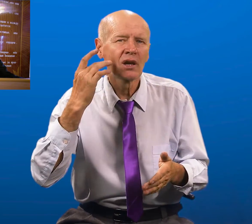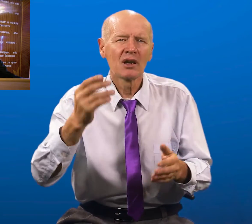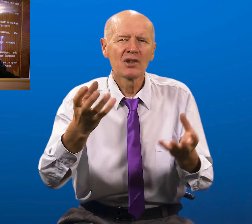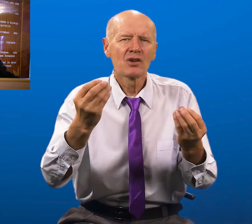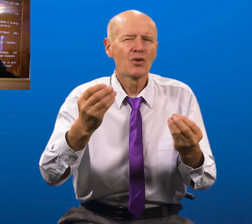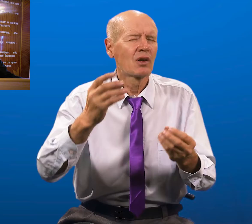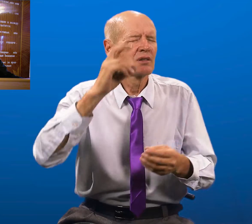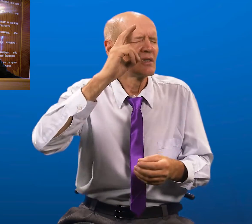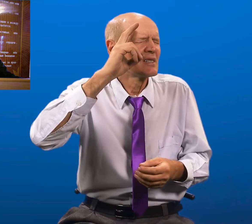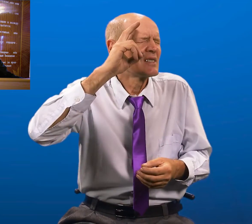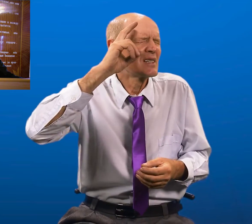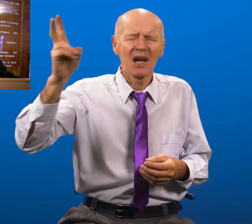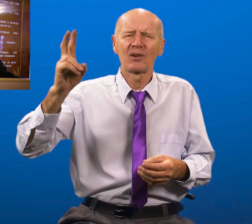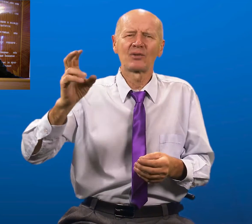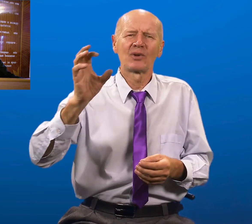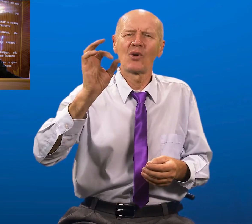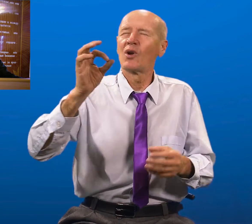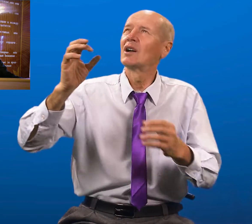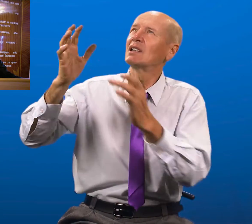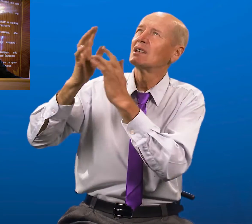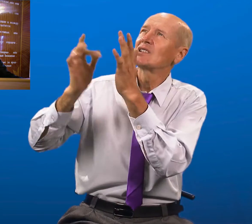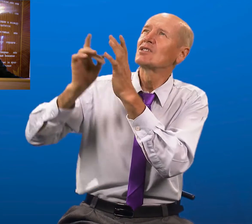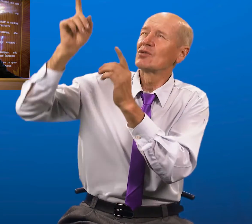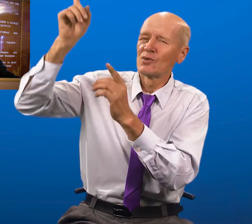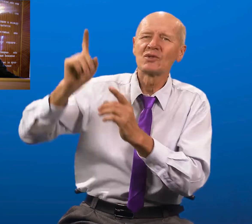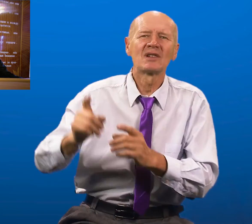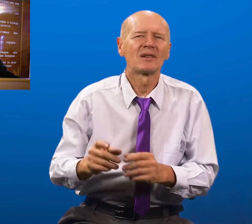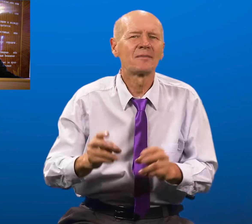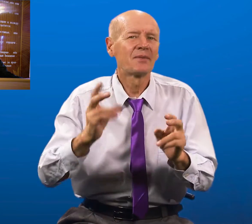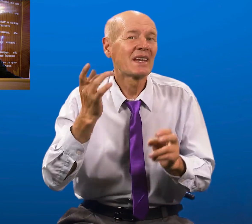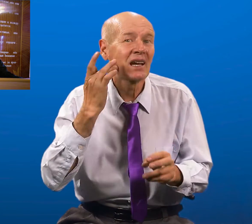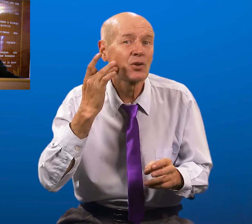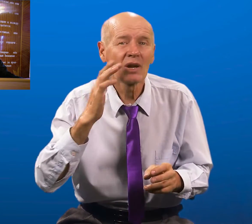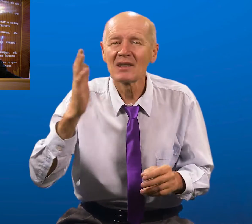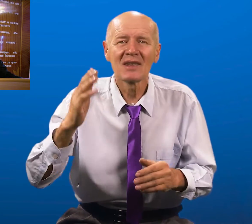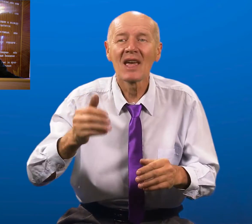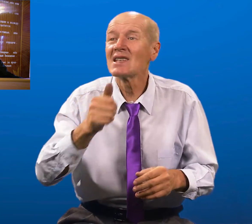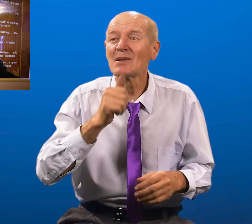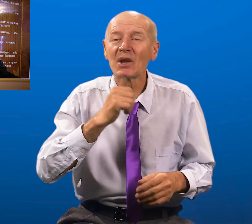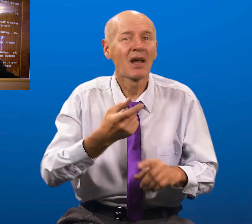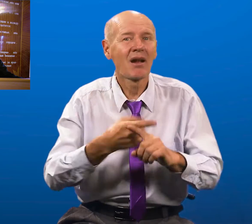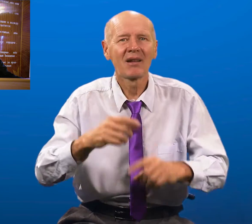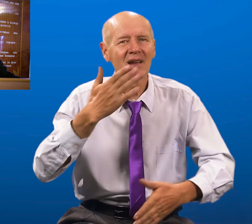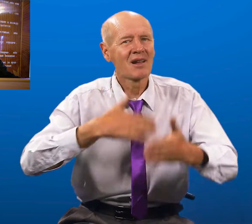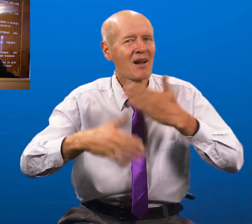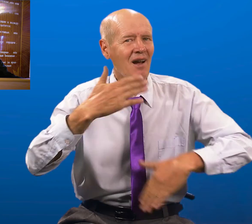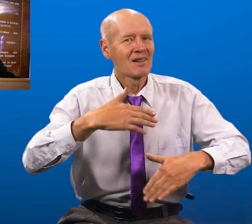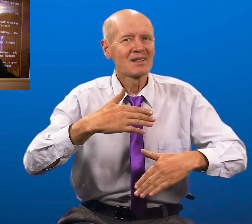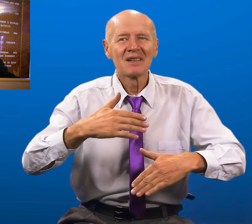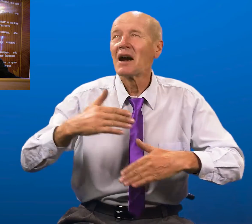еще не познали Христа как своего Спасителя и которые еще не испытали этой радости